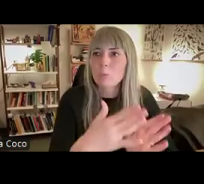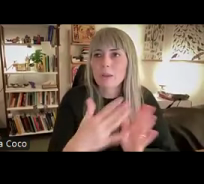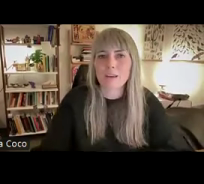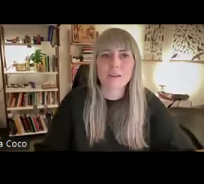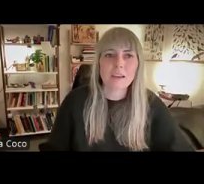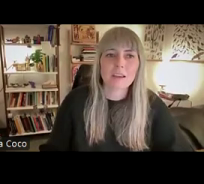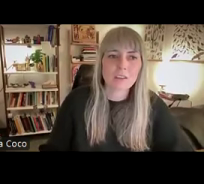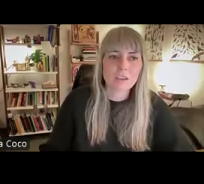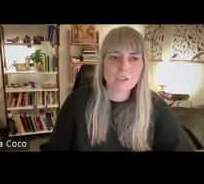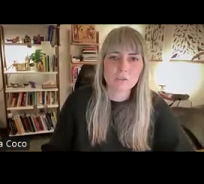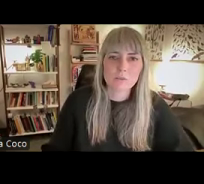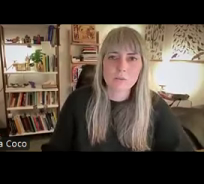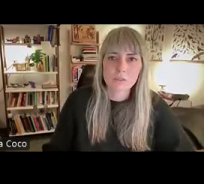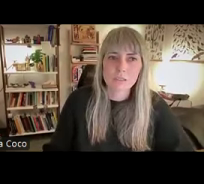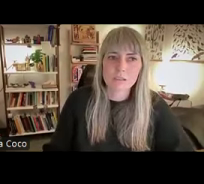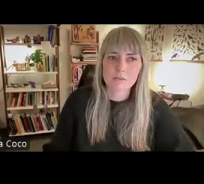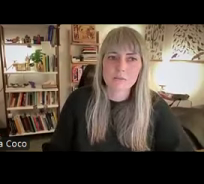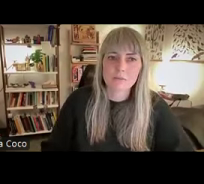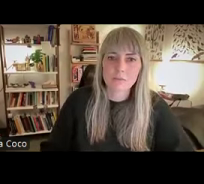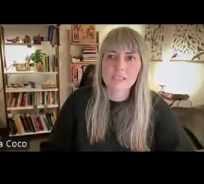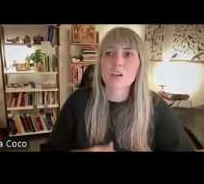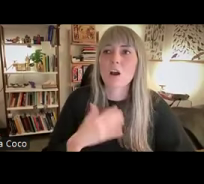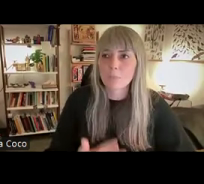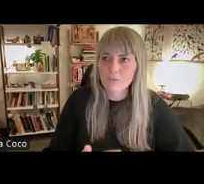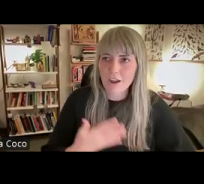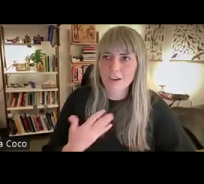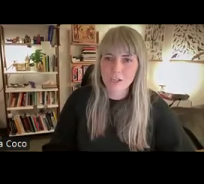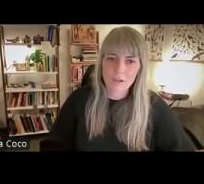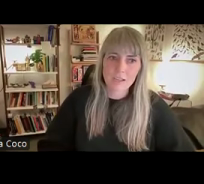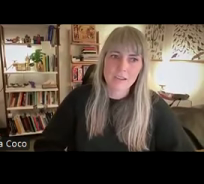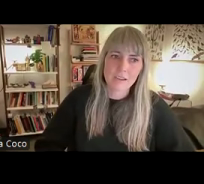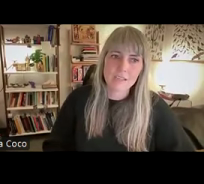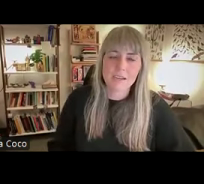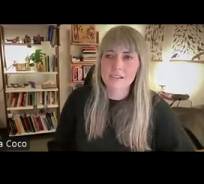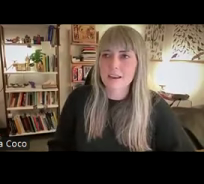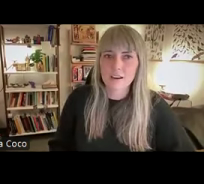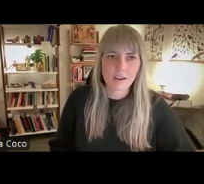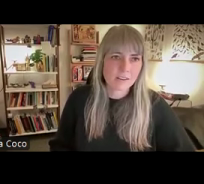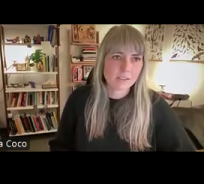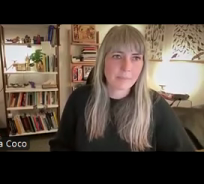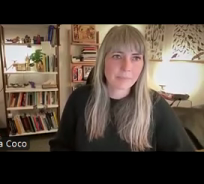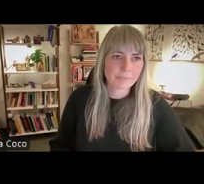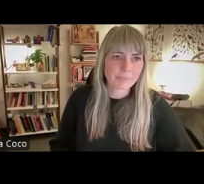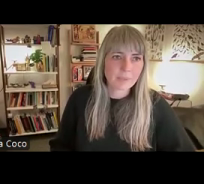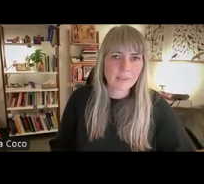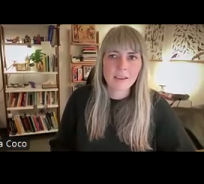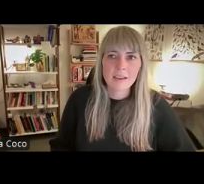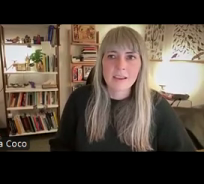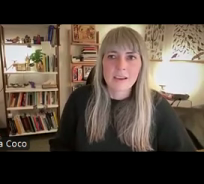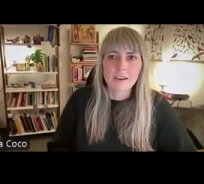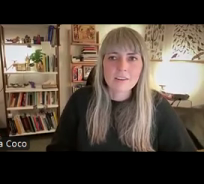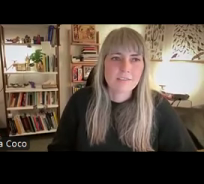pero definitivamente el ruido no ayuda y puede liderar o es un factor común